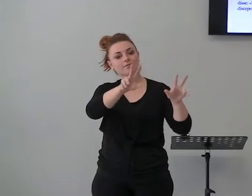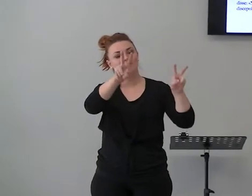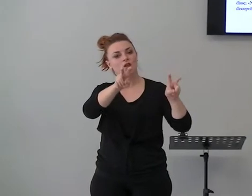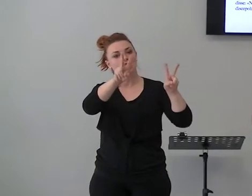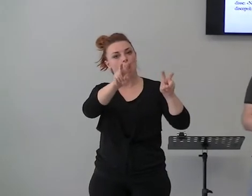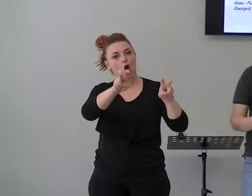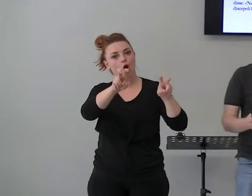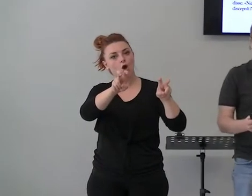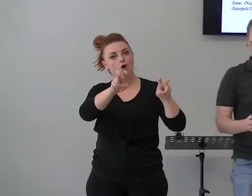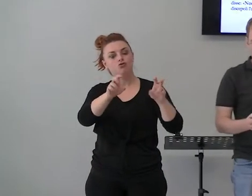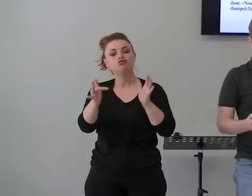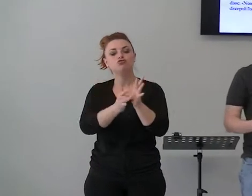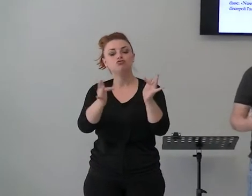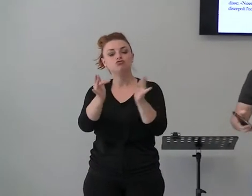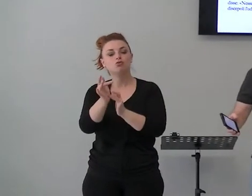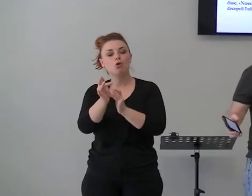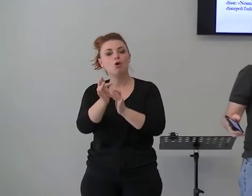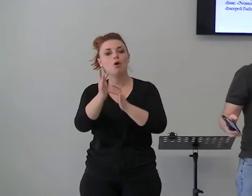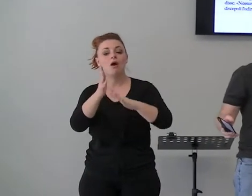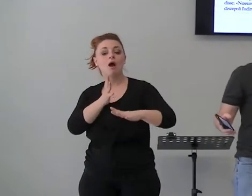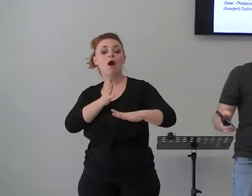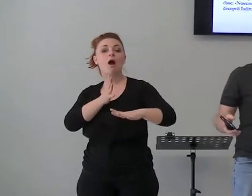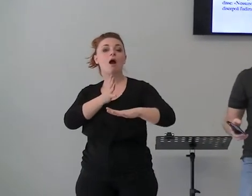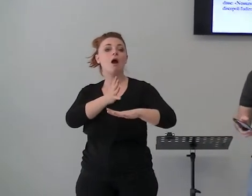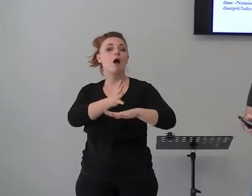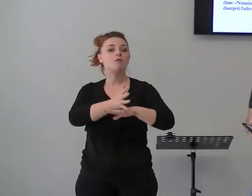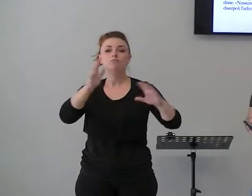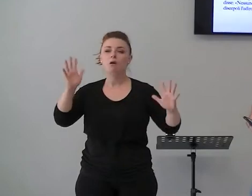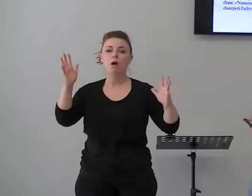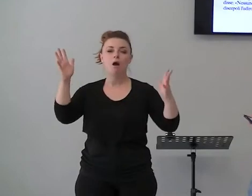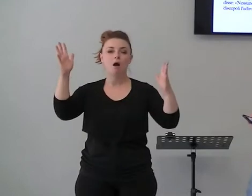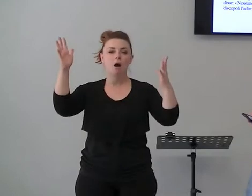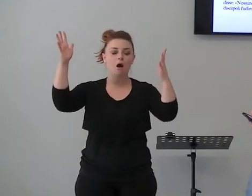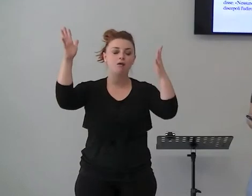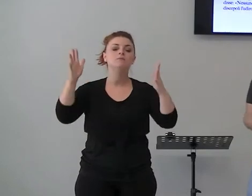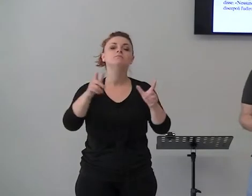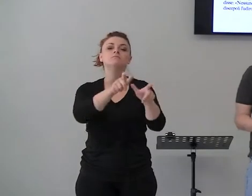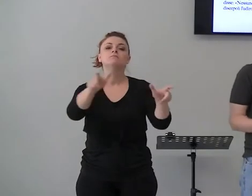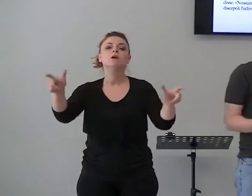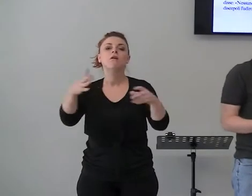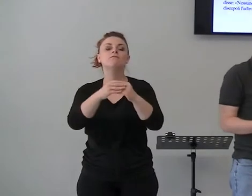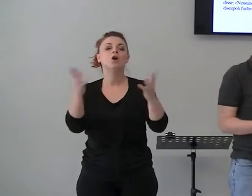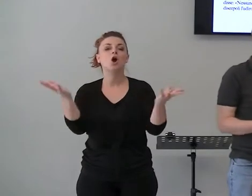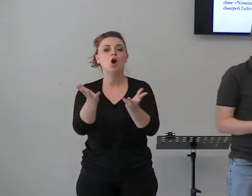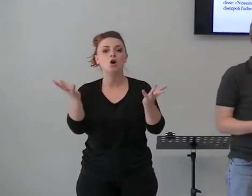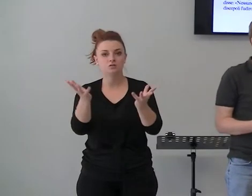L'ingresso trionfale di Gesù. E cosa fa la gente quando Gesù entra a Gerusalemme per la prima